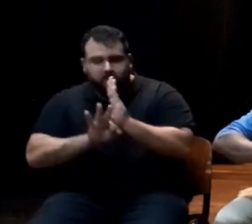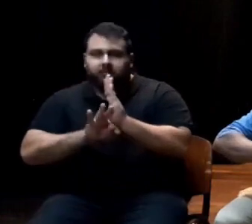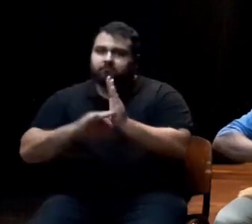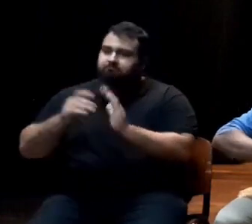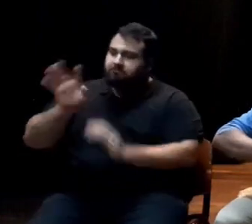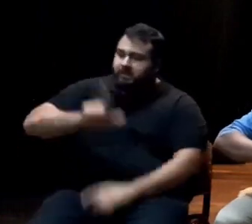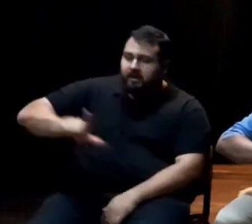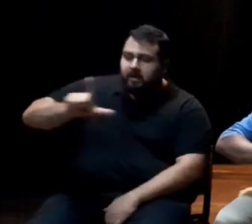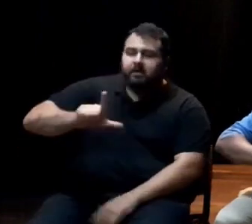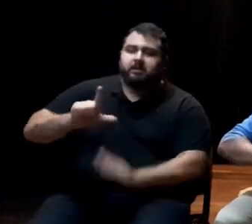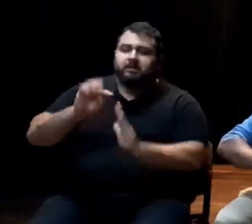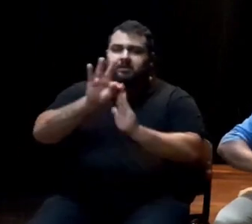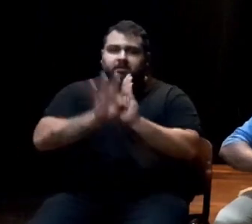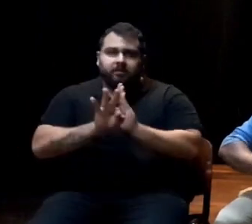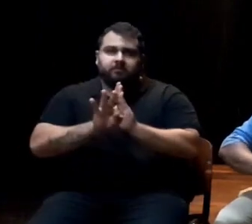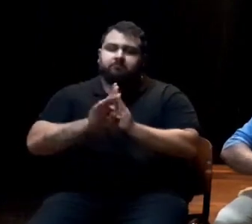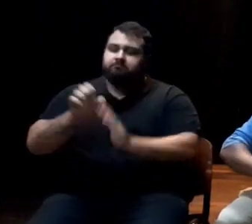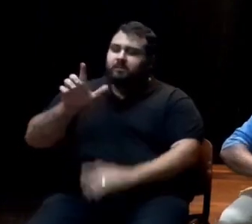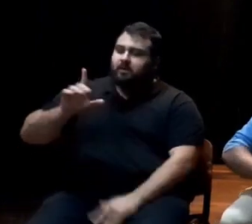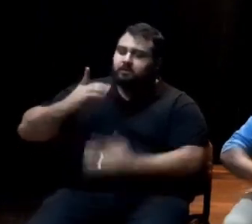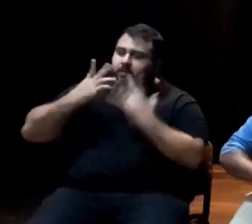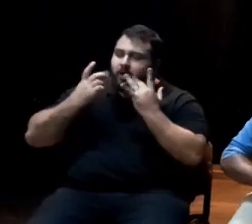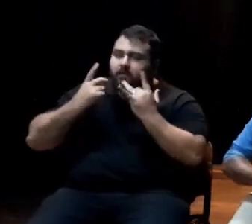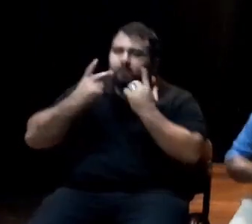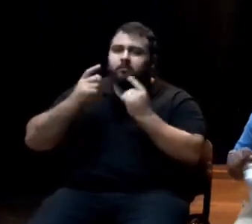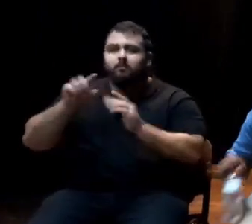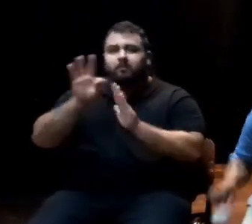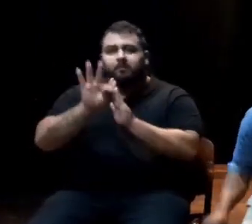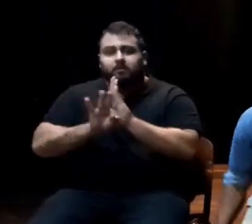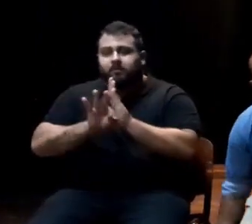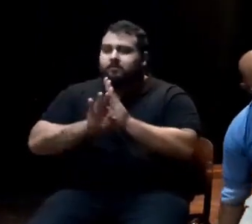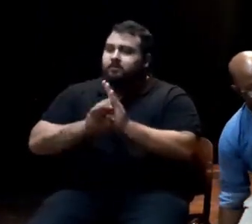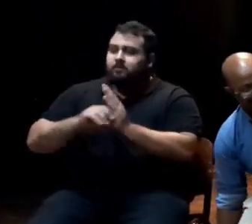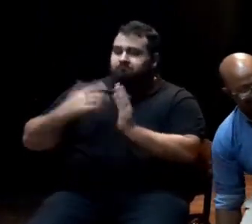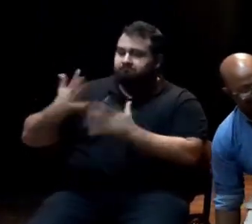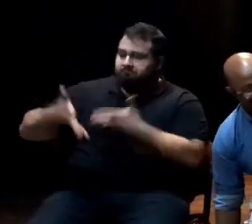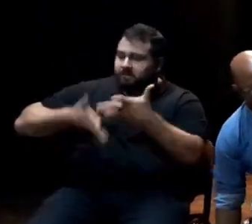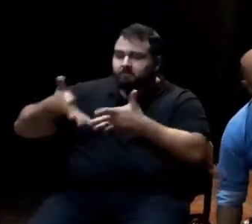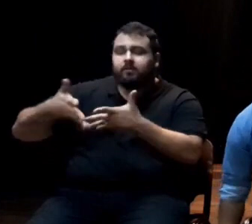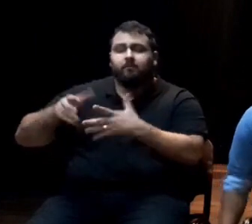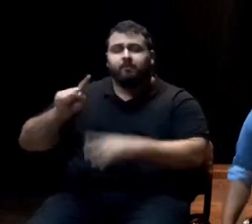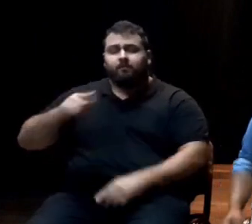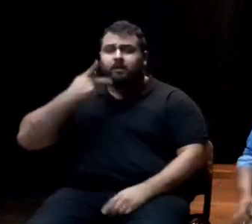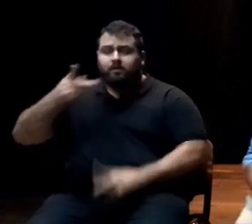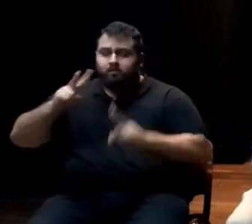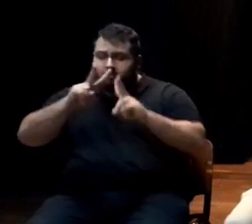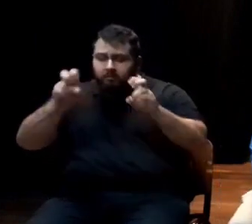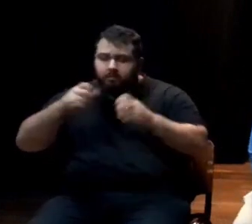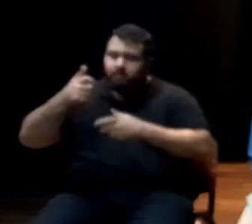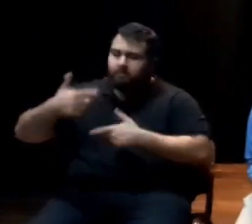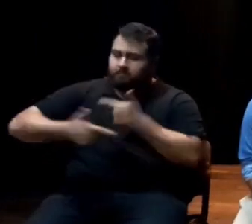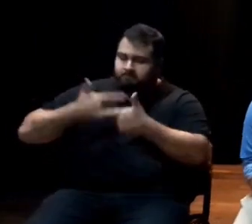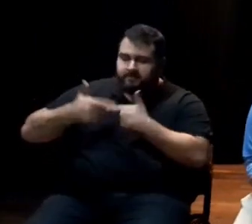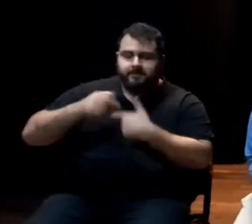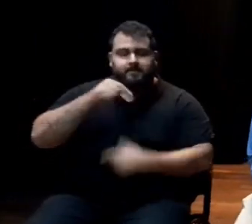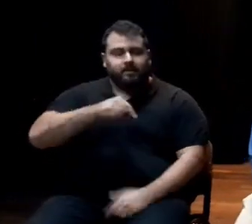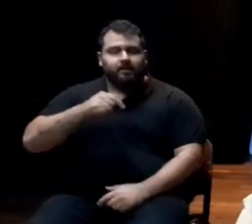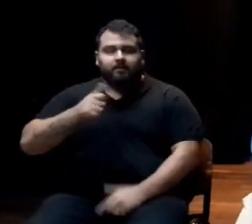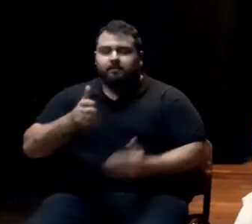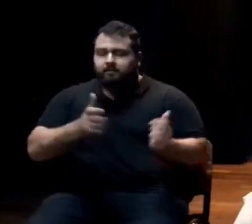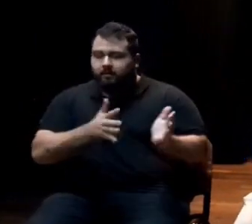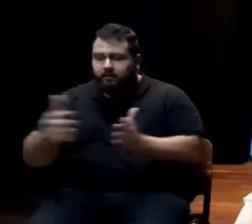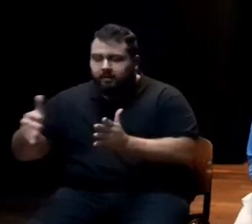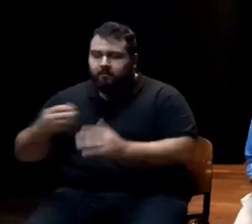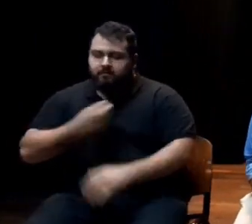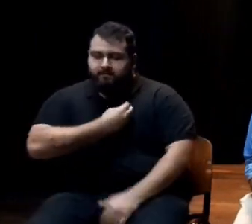Cultural e Texto Libras. Gostaria que o Jadson falasse um pouco sobre o trabalho dele, sobre a pesquisa que ele desenvolve, enfim, um pouquinho da sua estrada aqui